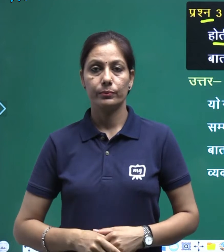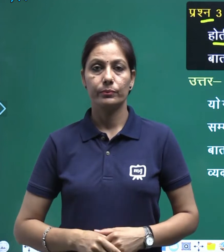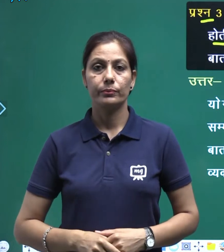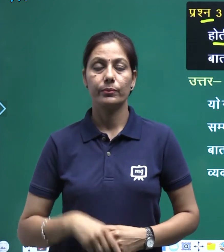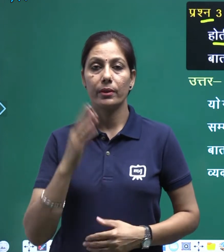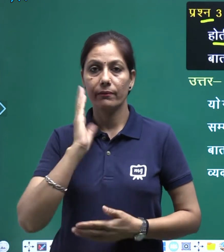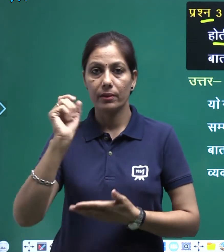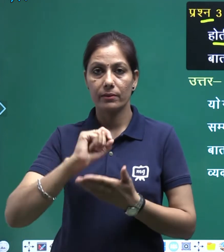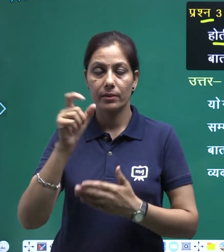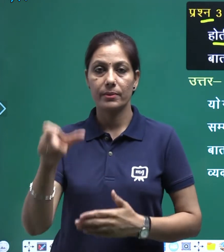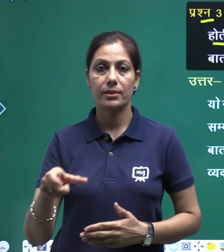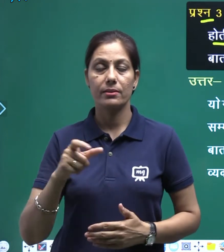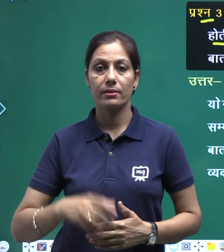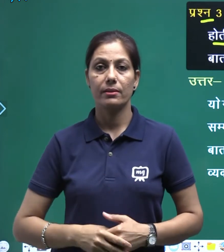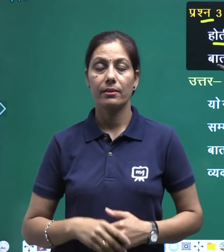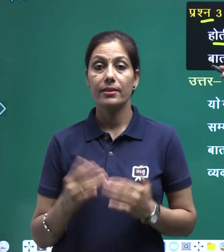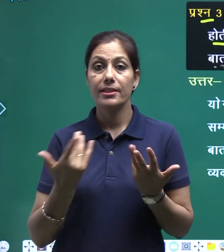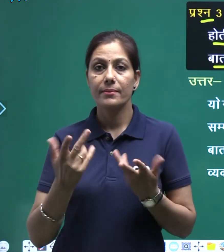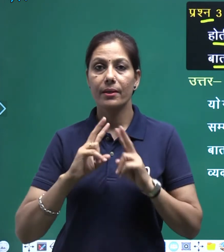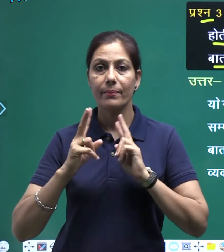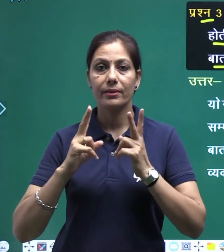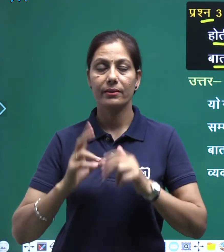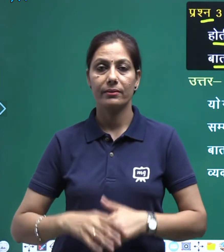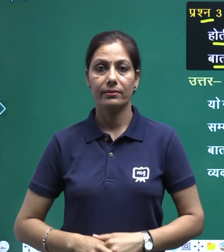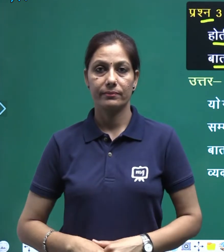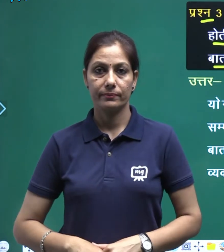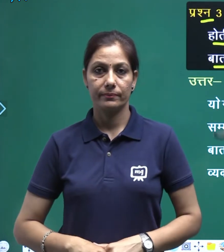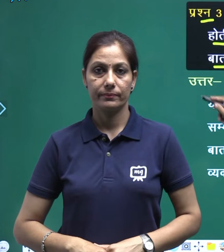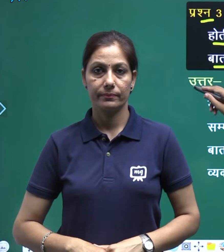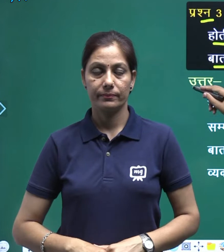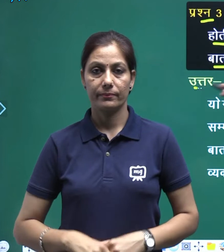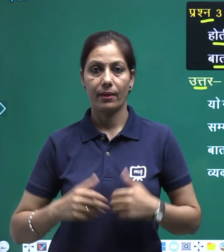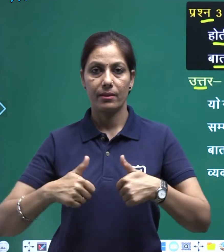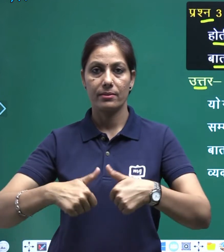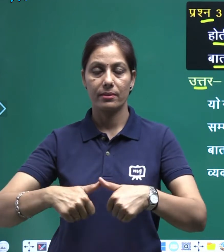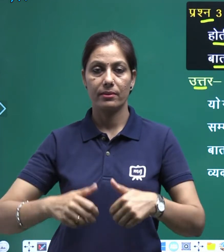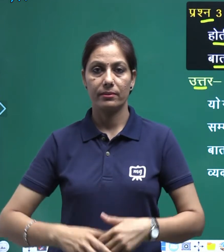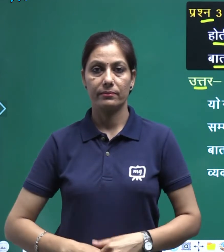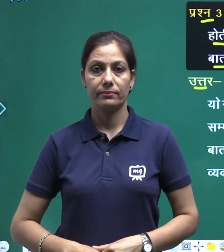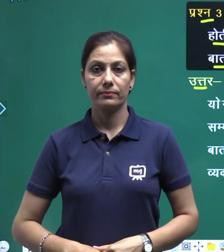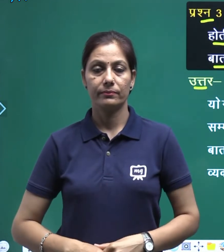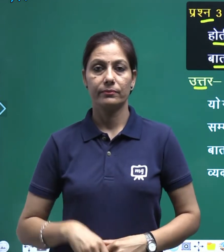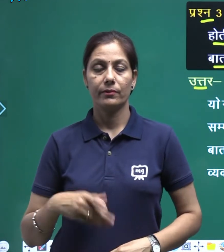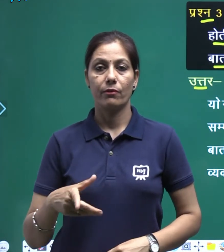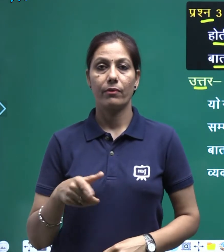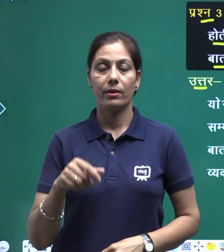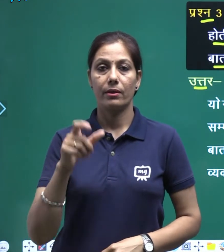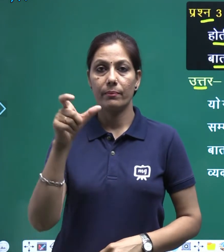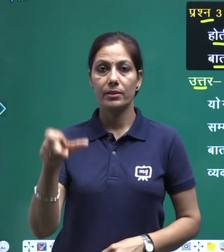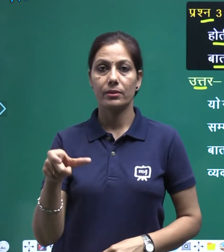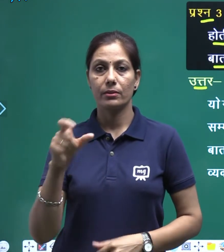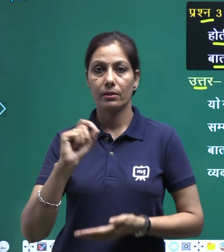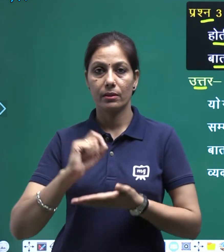कवि से किस प्रकार बात करती? उत्तर है, वह कवि को